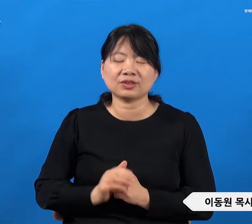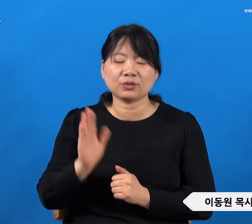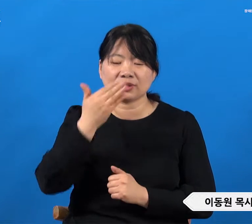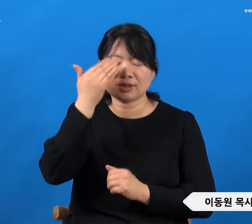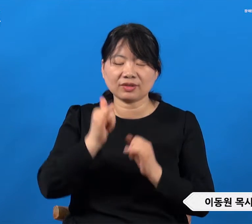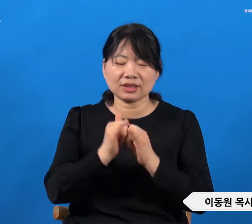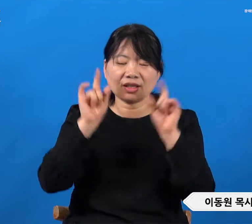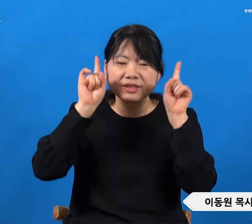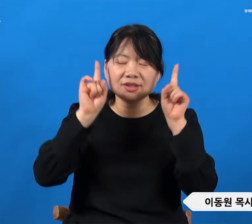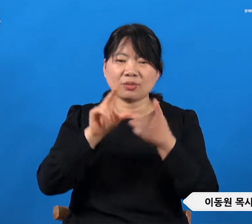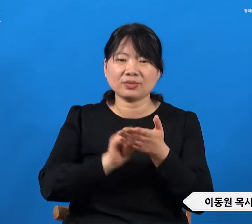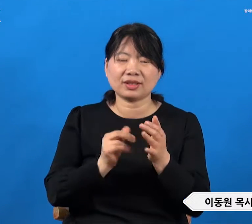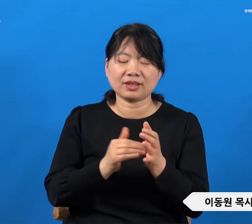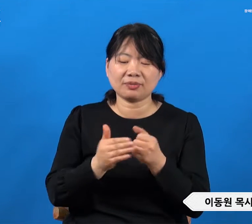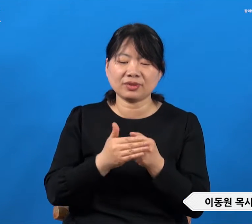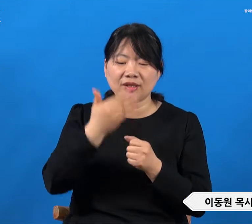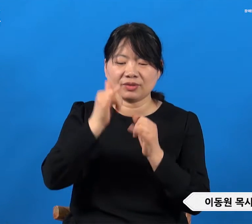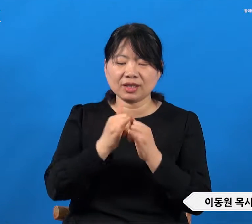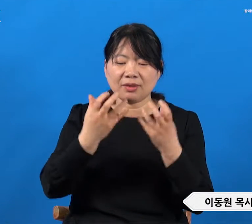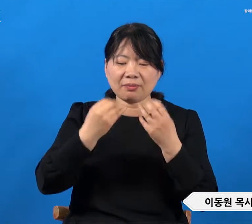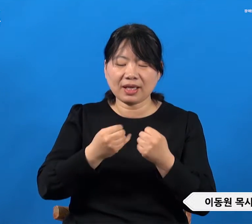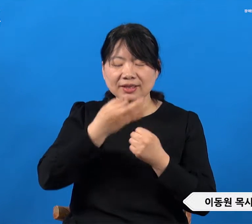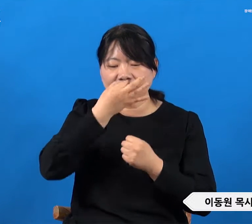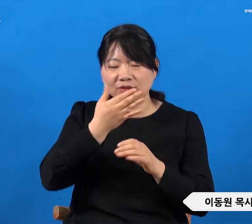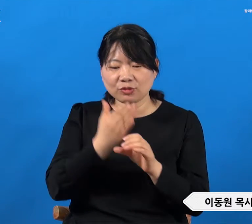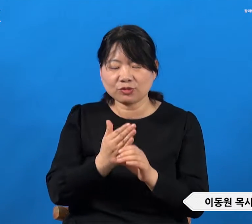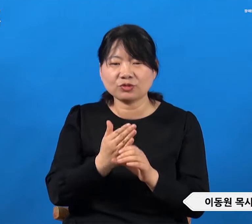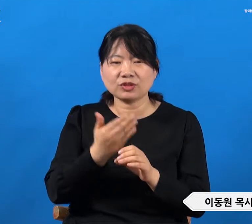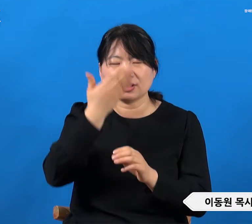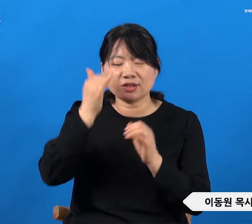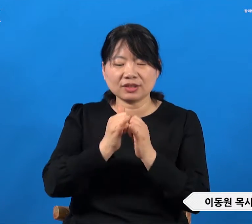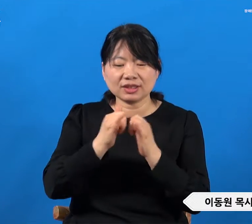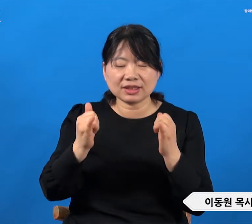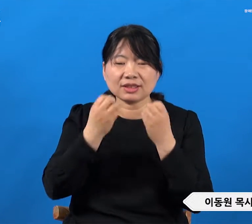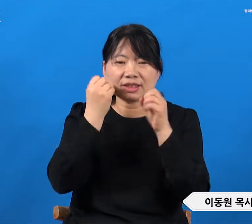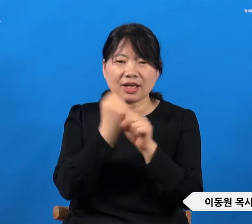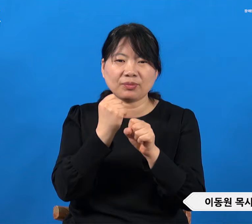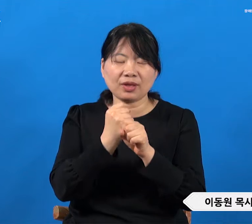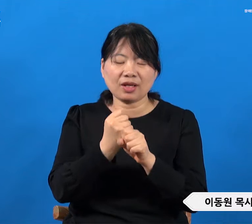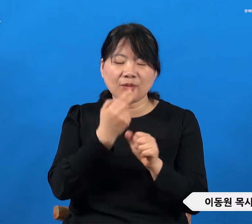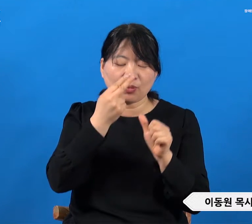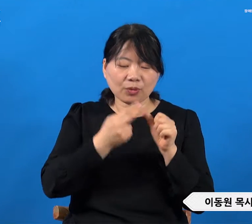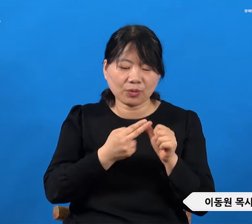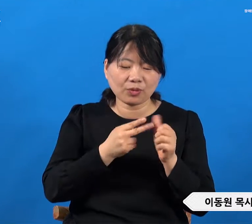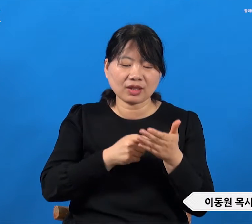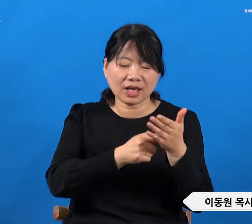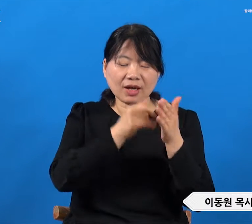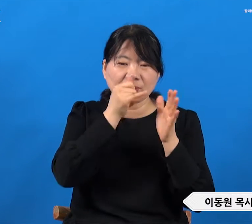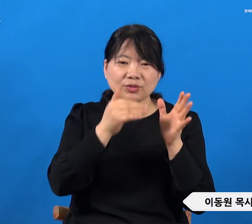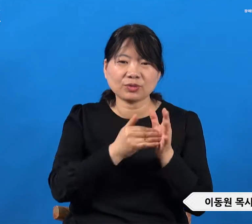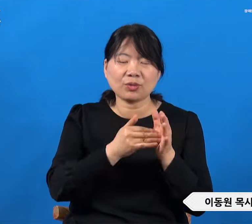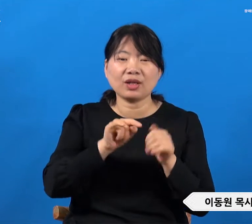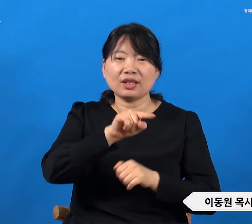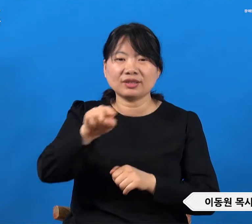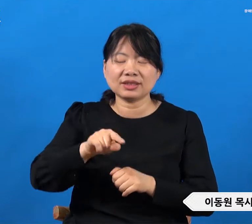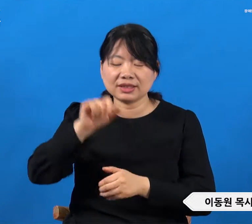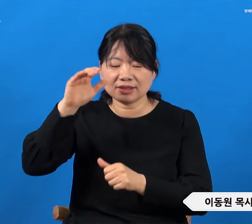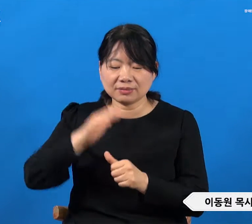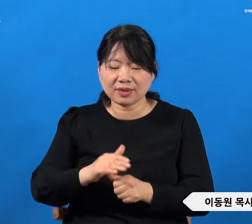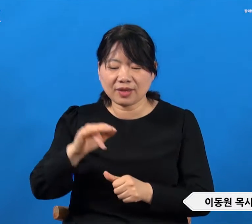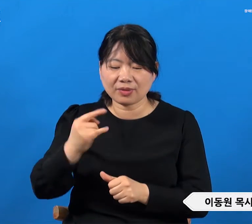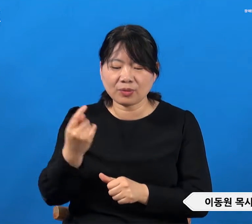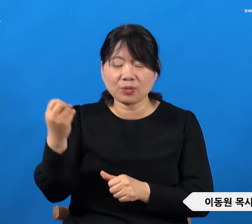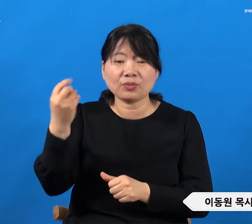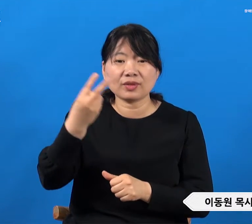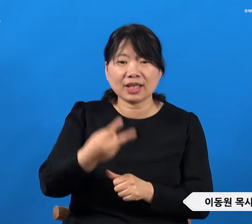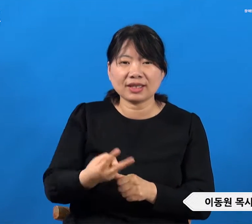요즘 청년들 실업으로 젊은이들이 많이 힘들어하고 있는데 청년들이 창업이라는 모험을 감행하고 그들이